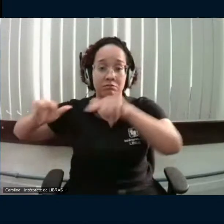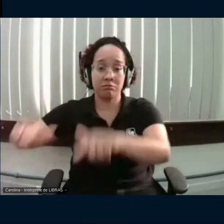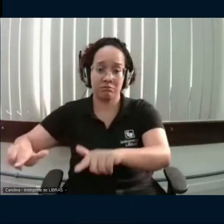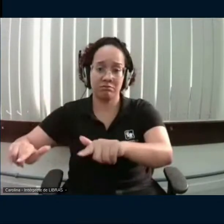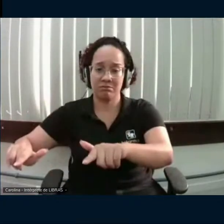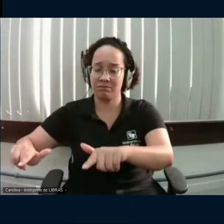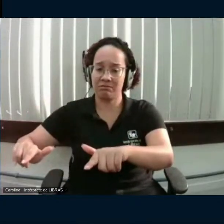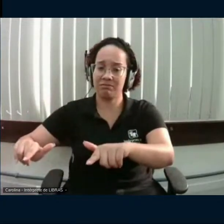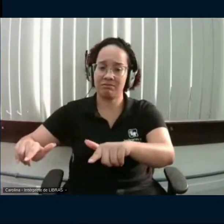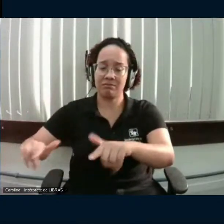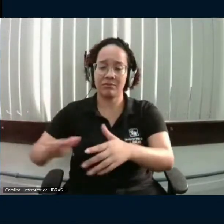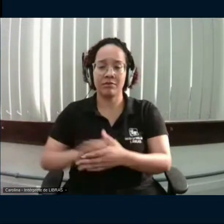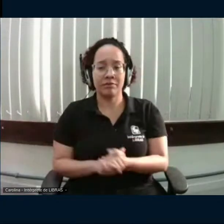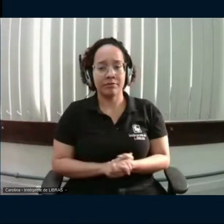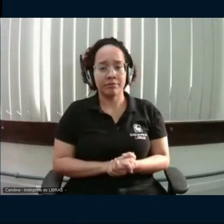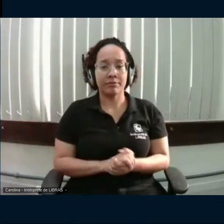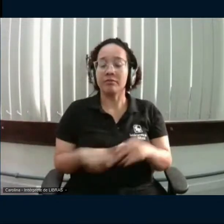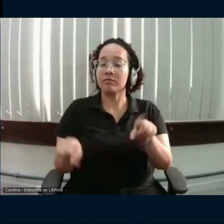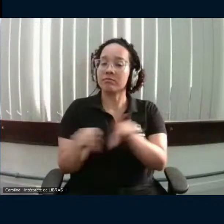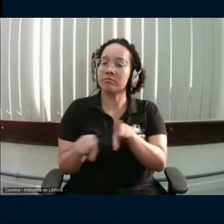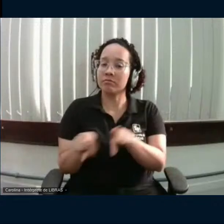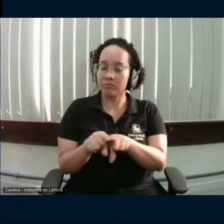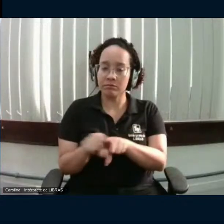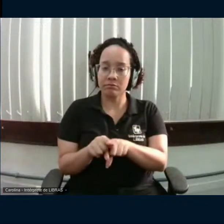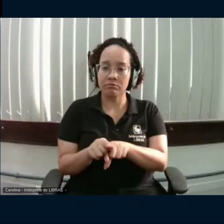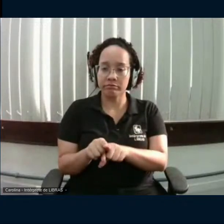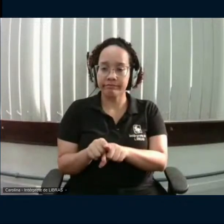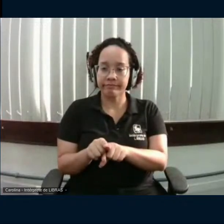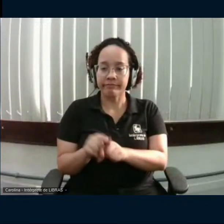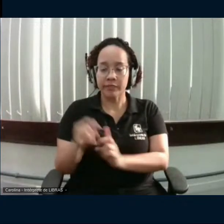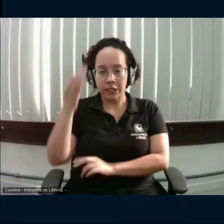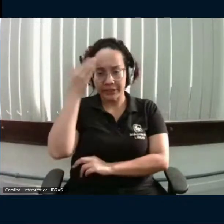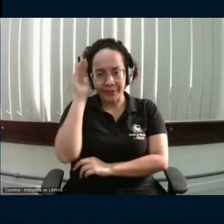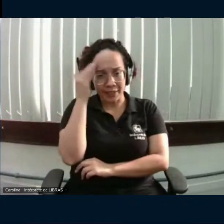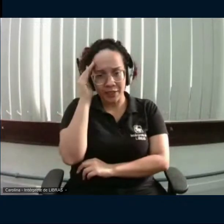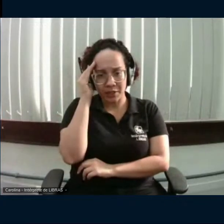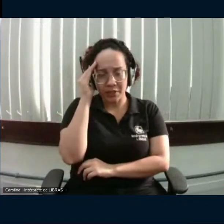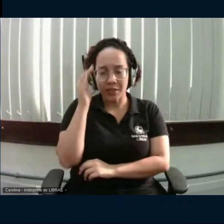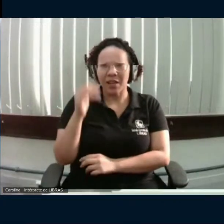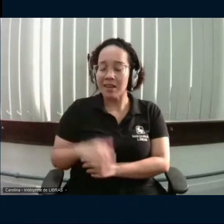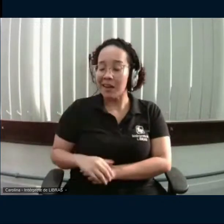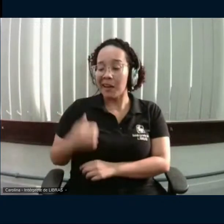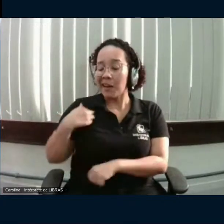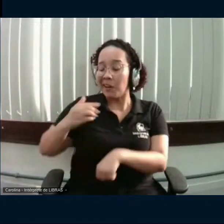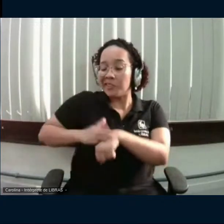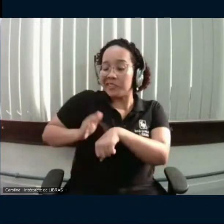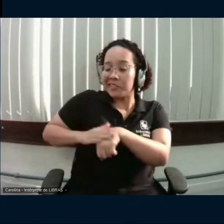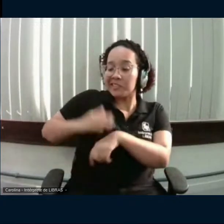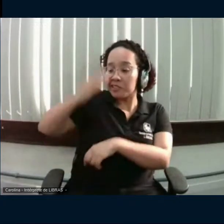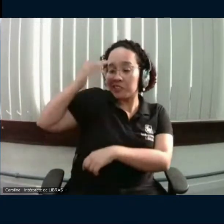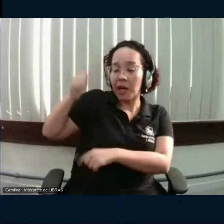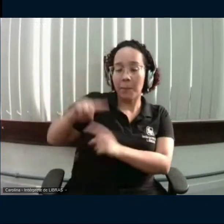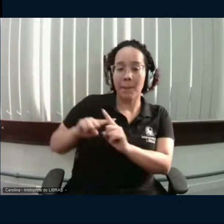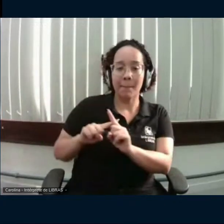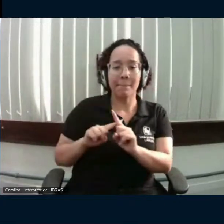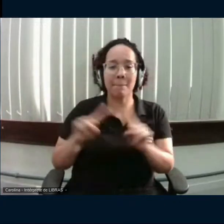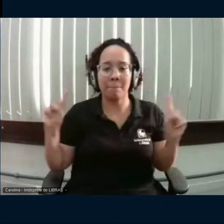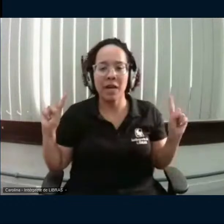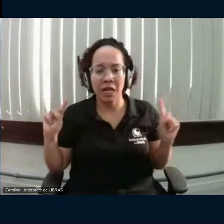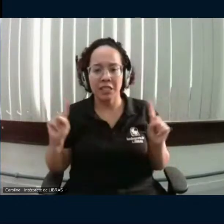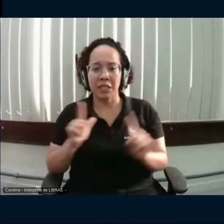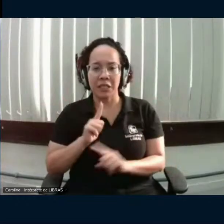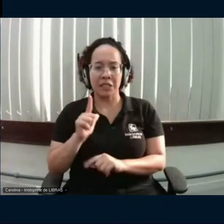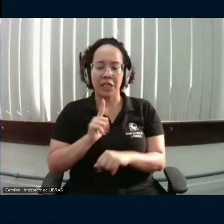ensino para isso, e a gente entende que não é porque eu sei fazer algo na prática que eu saiba toda